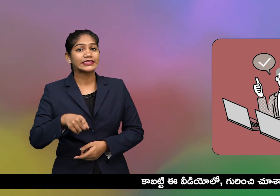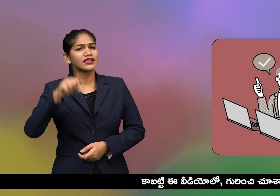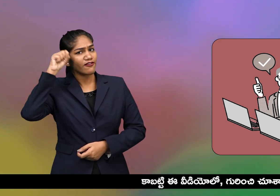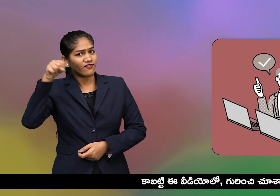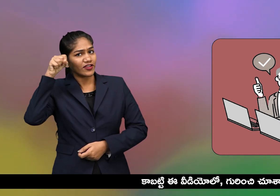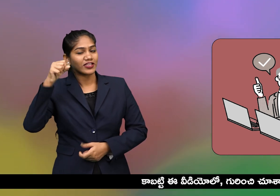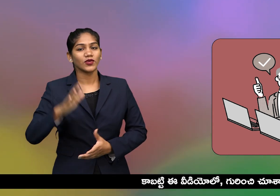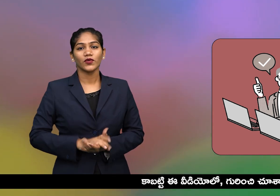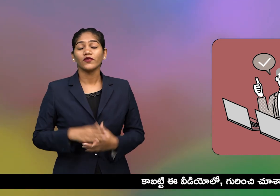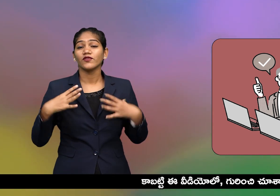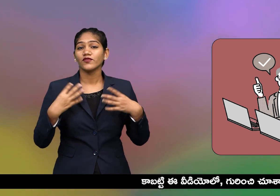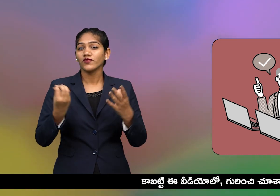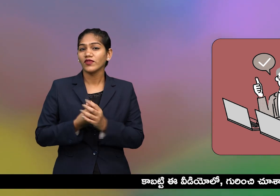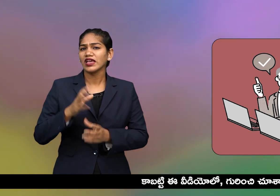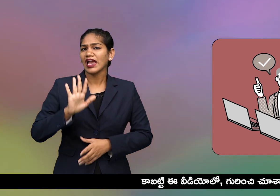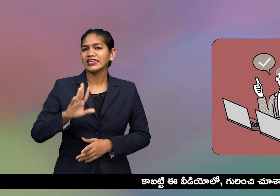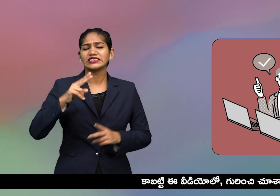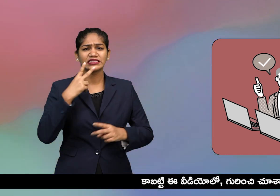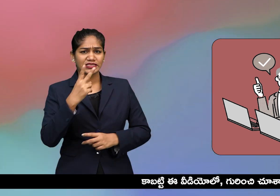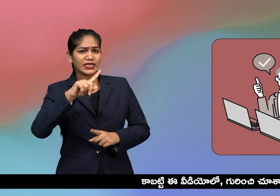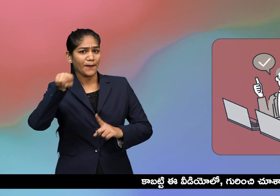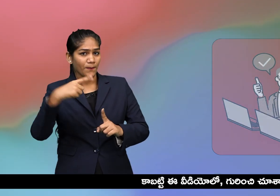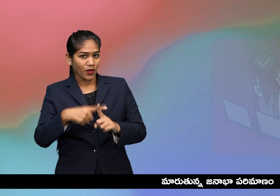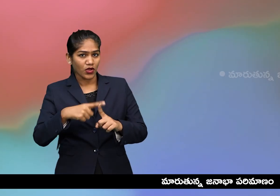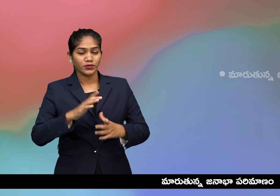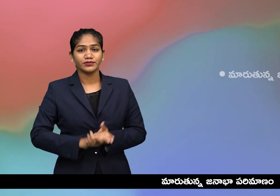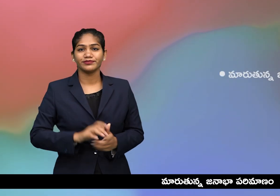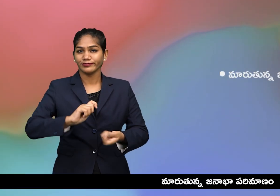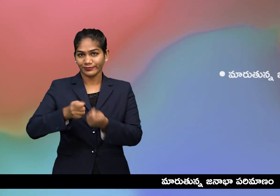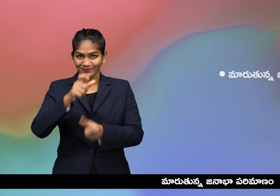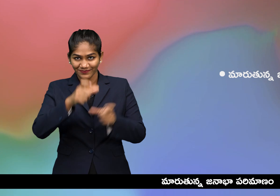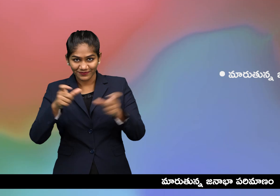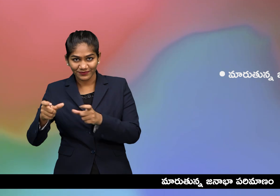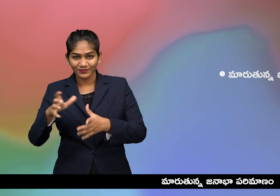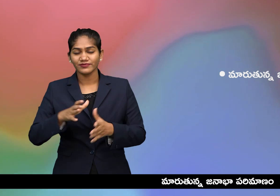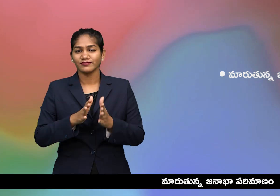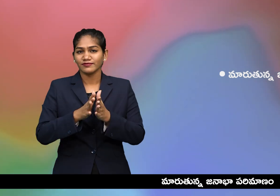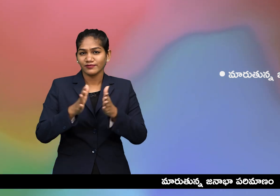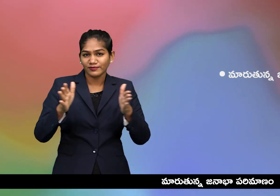వీడియోలో మనం వీటి గురించి చూసాము. మారుతున్న జనాభా పరిమాణం,